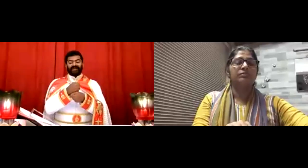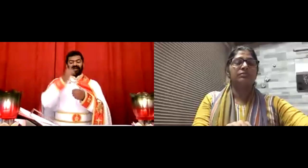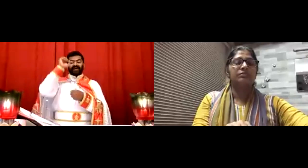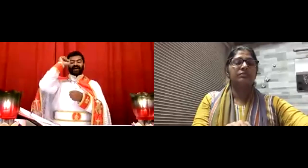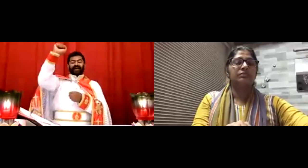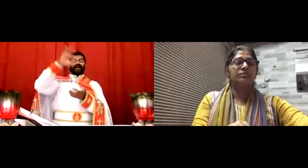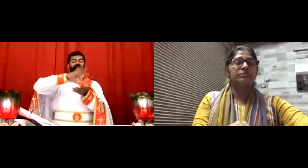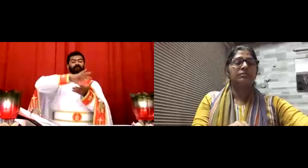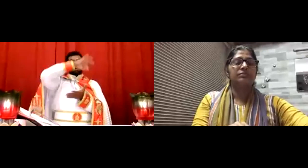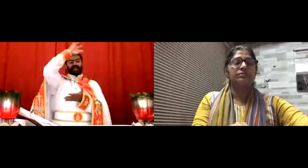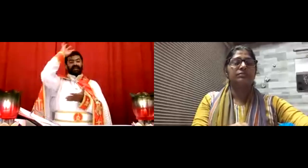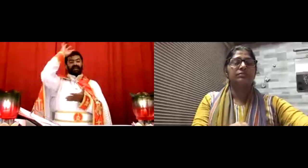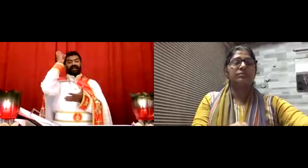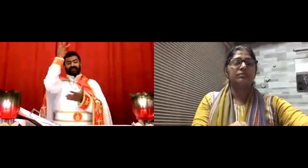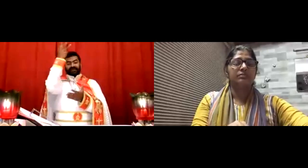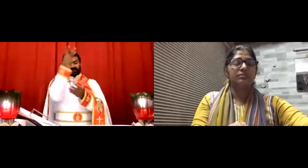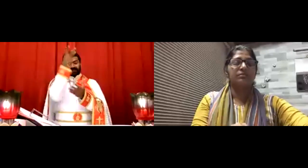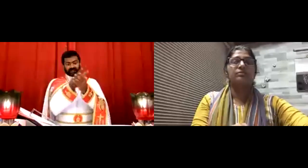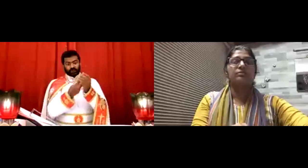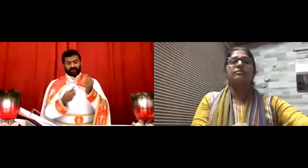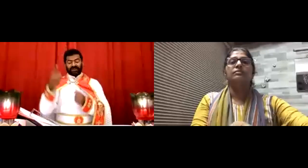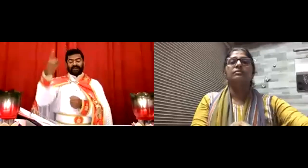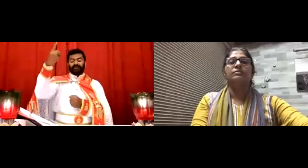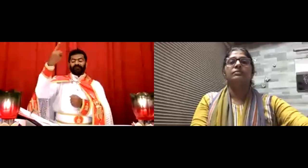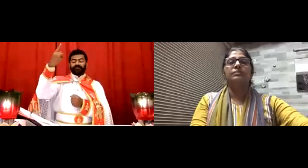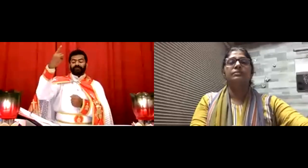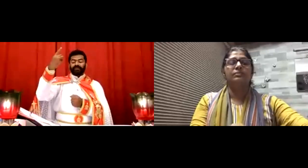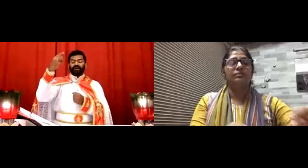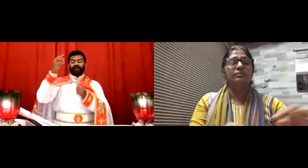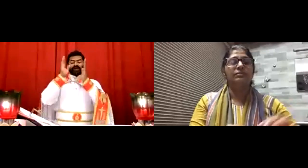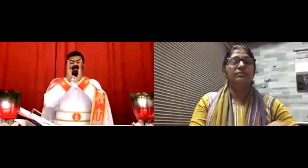ദാനത്തെക്കുറിച്ച് അങ്ങയുടെ മഹനീയ ത്രിത്വത്തിന്